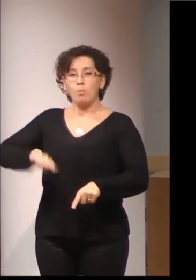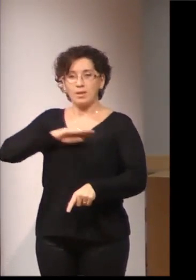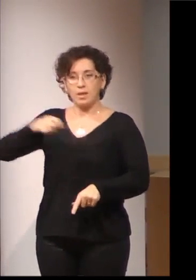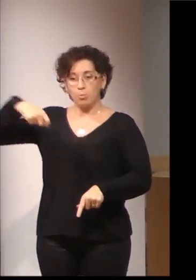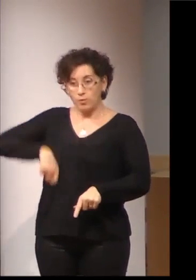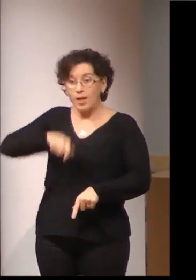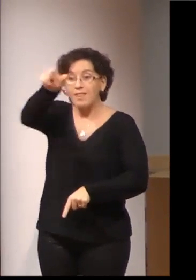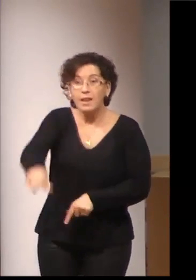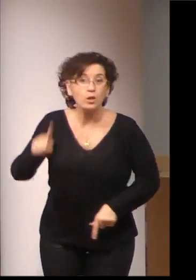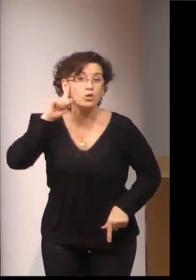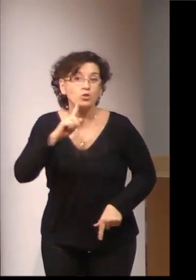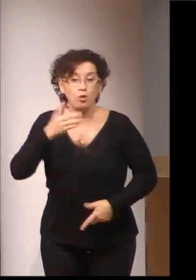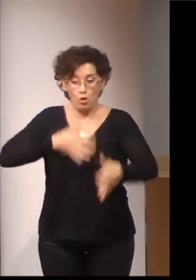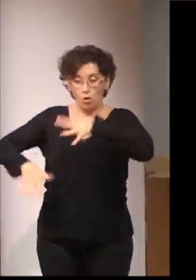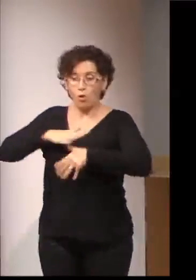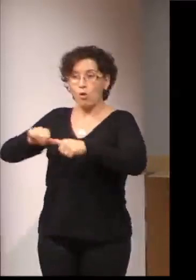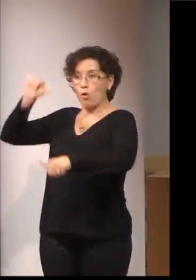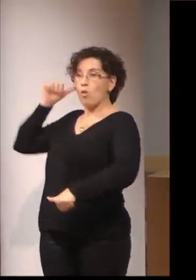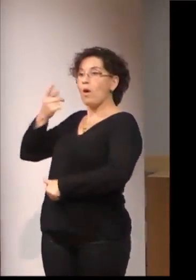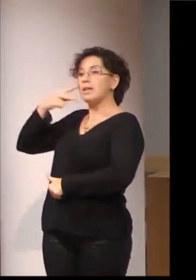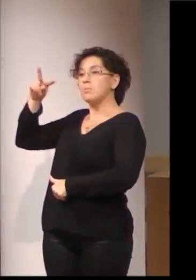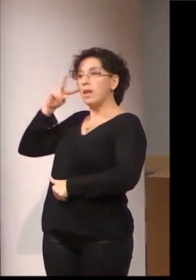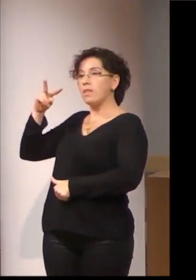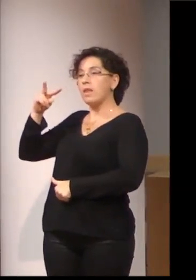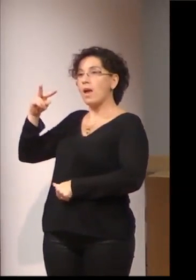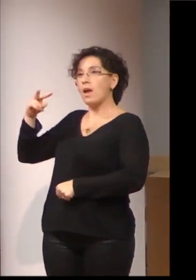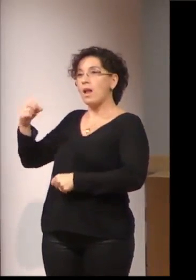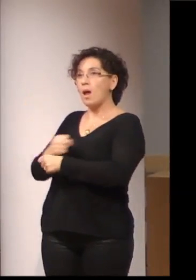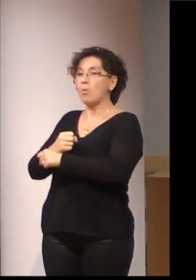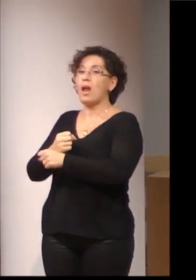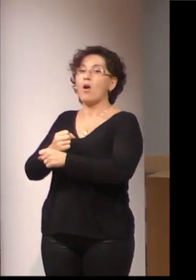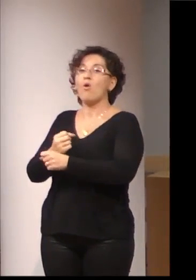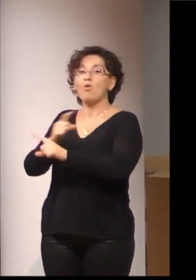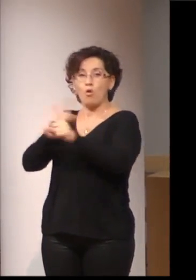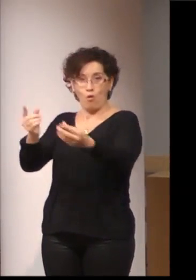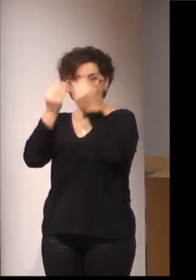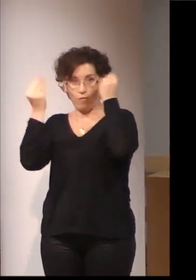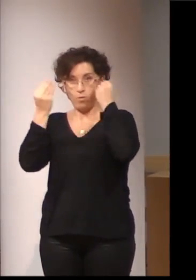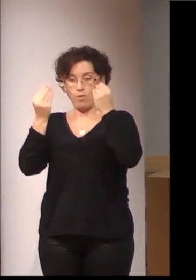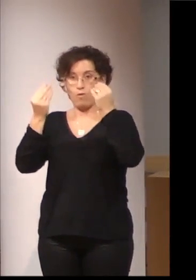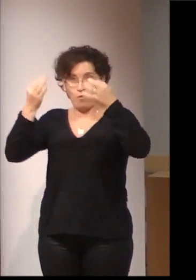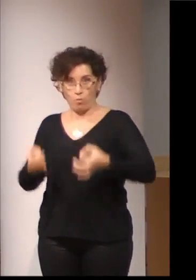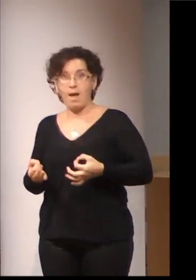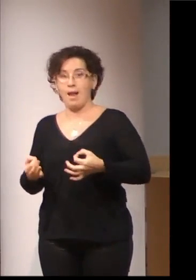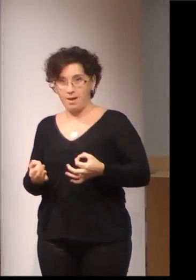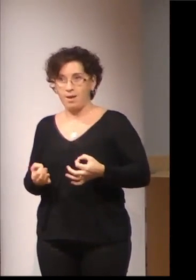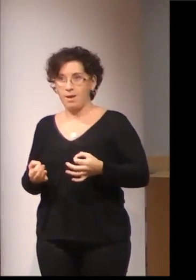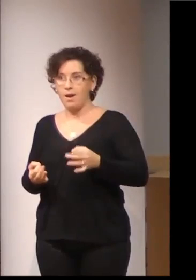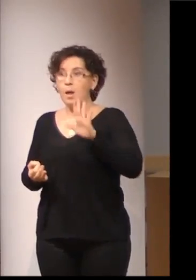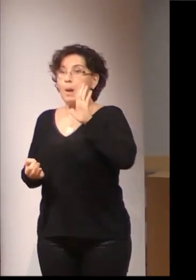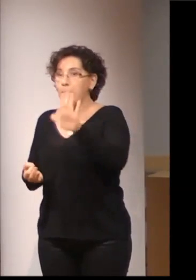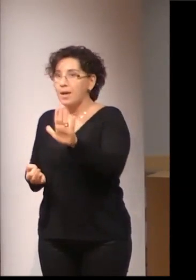personas sordas por experiencia laboral o por vías no formales. Y antes decían, no estamos preparados para